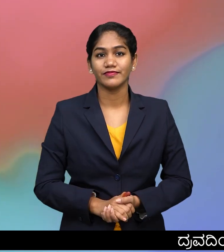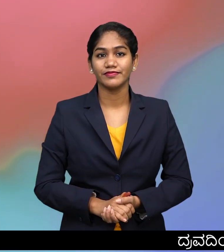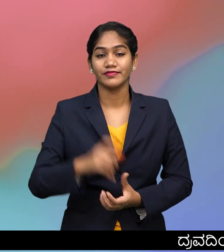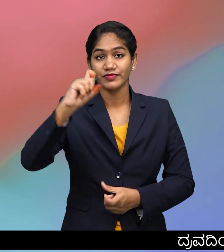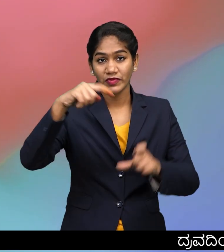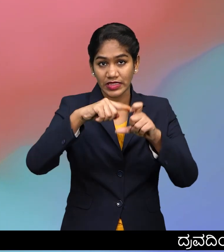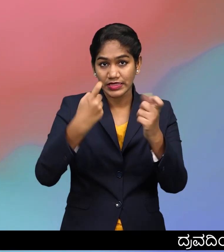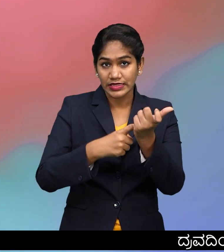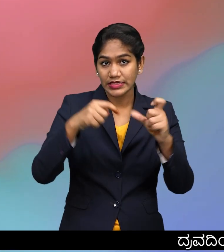ದ್ರವದಿಂದ ತುಂಬಿರುತ್ತದೆ.